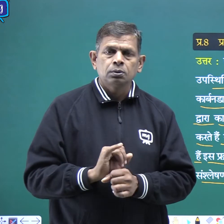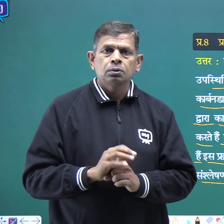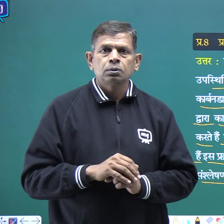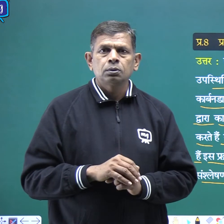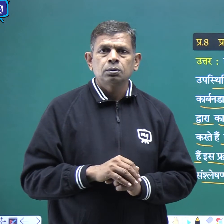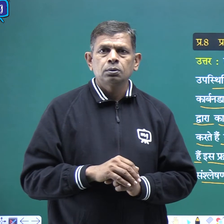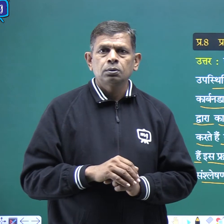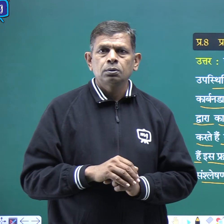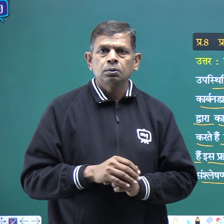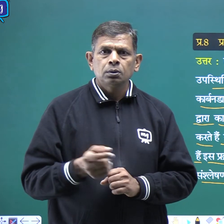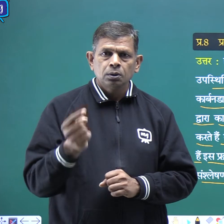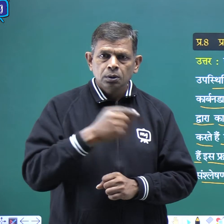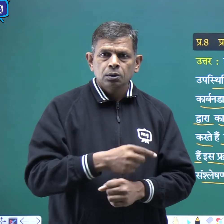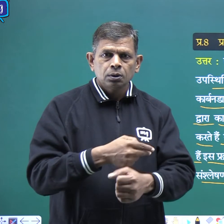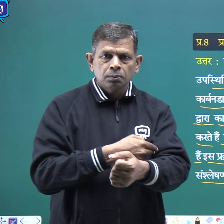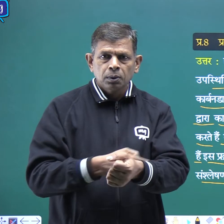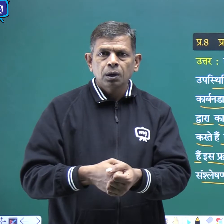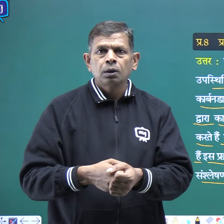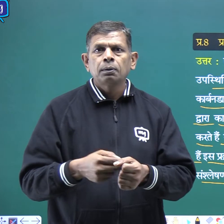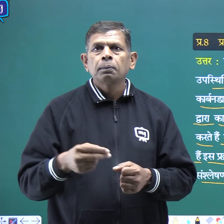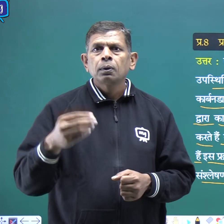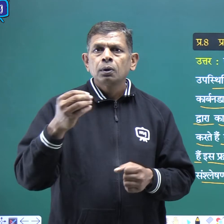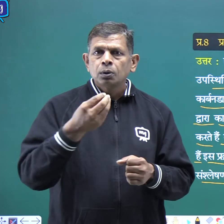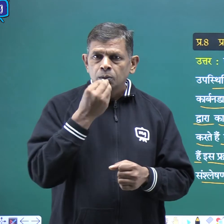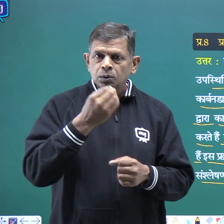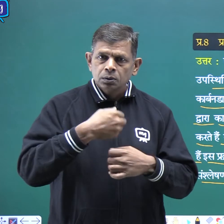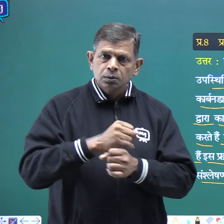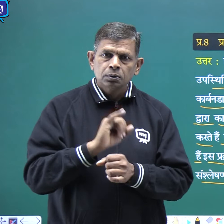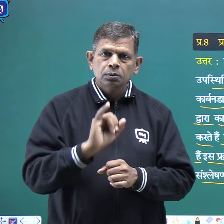है। इसे प्रकाश संश्लेषण कहते हैं।